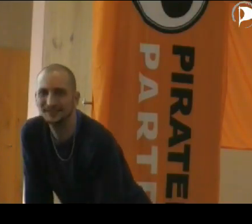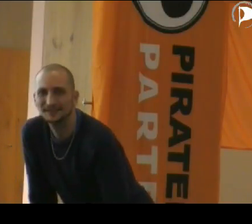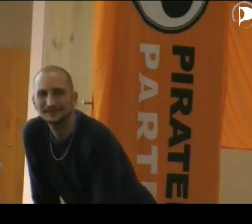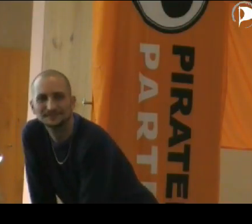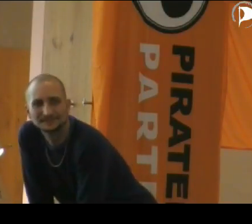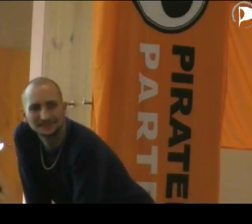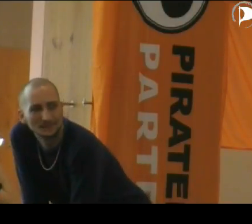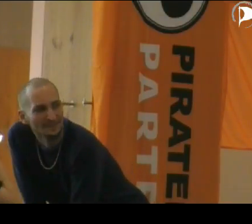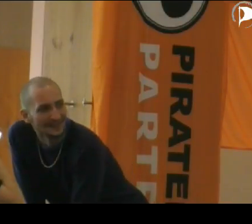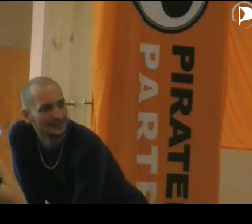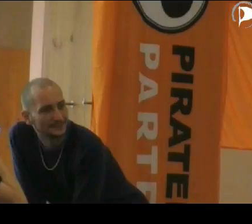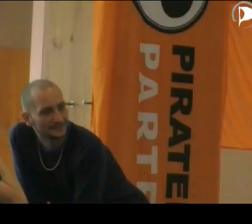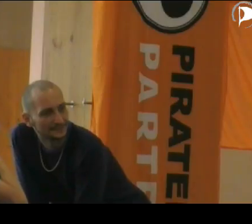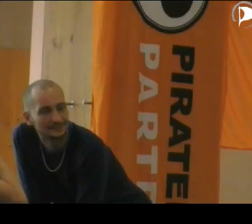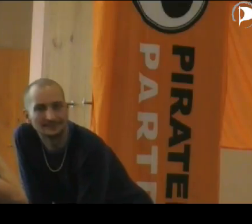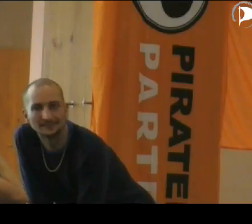im ausland weiter